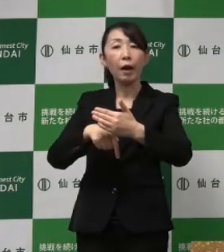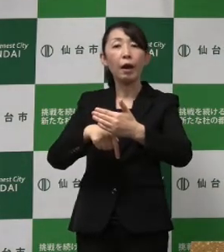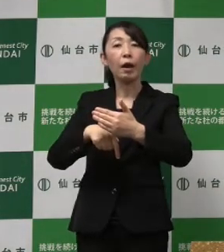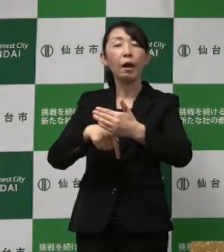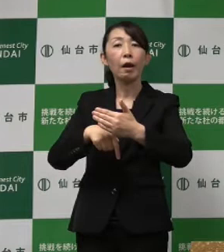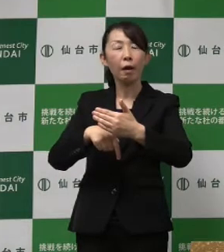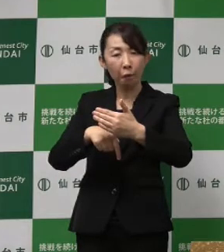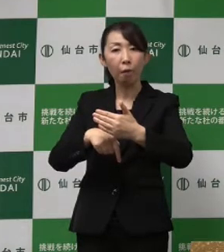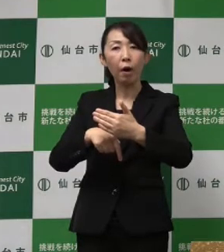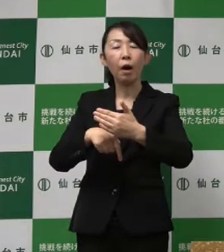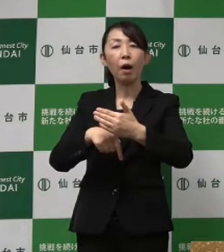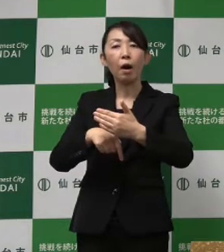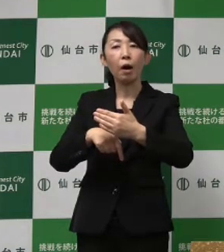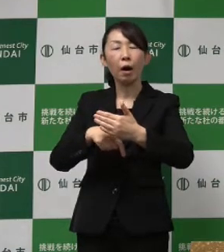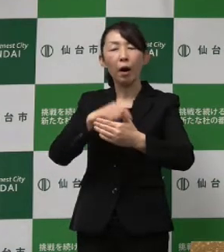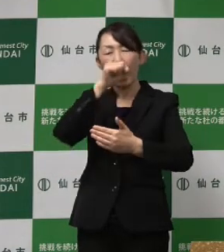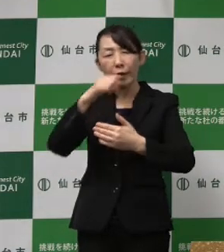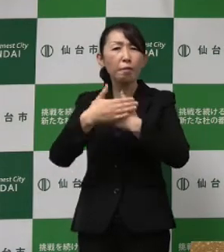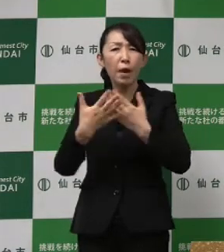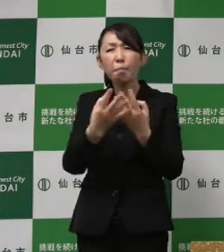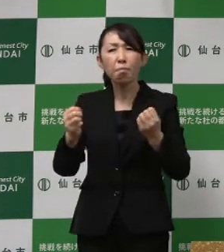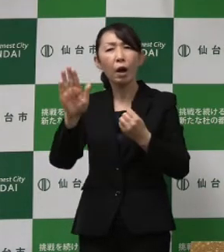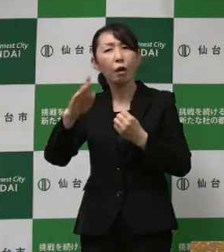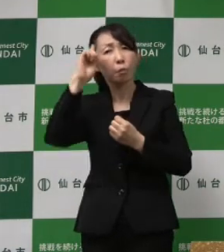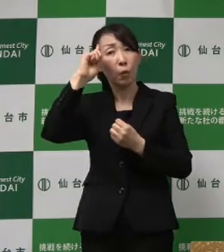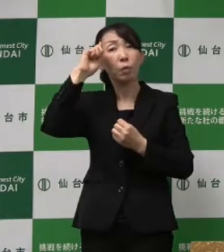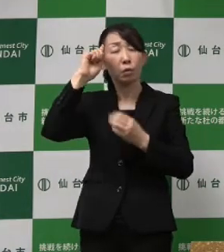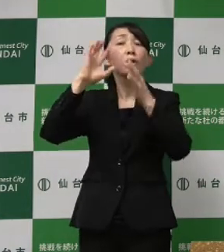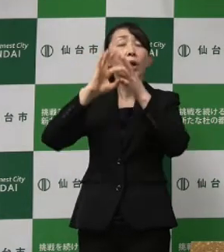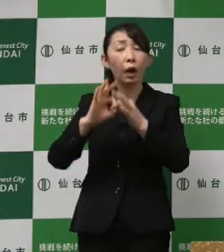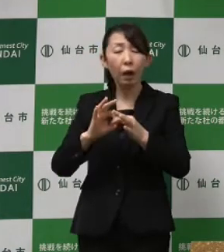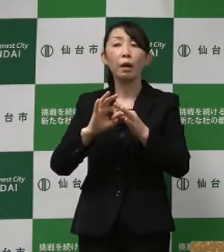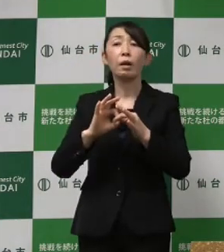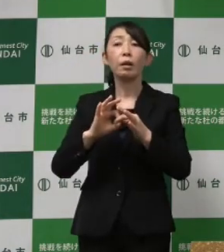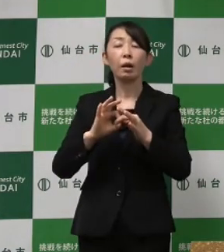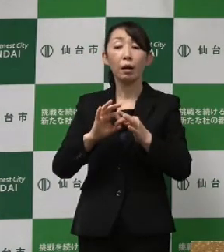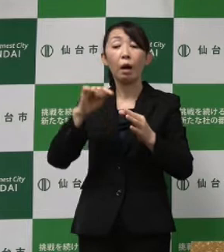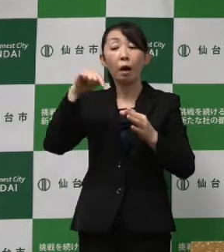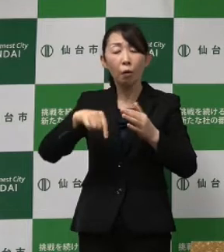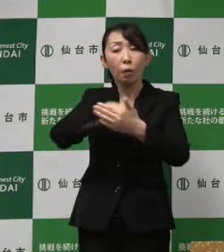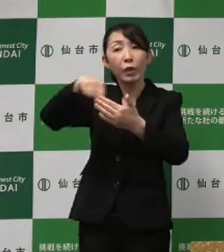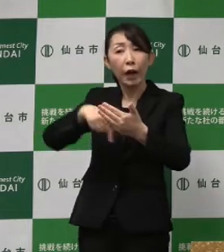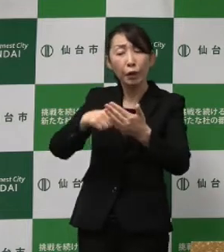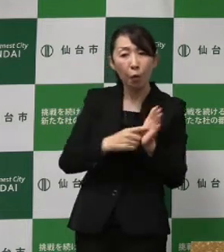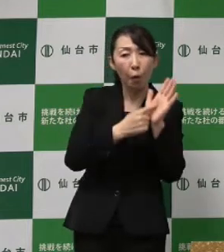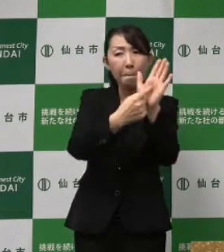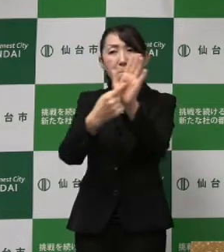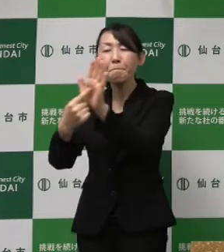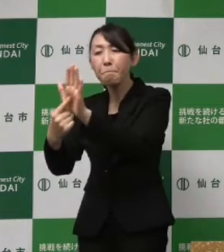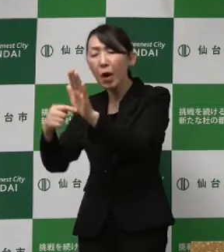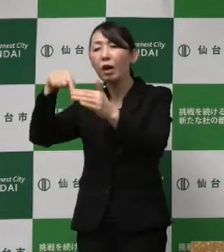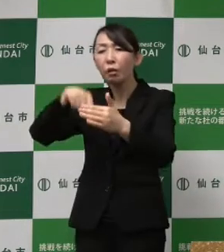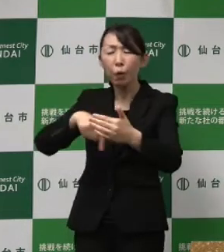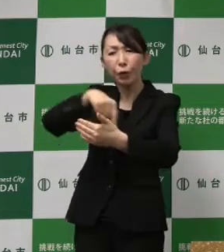性を持っているところもあるというふうに思っておりまして、ここをPR、とにかくこういうことに取